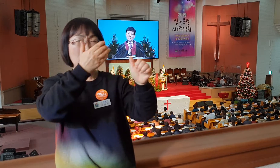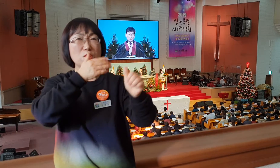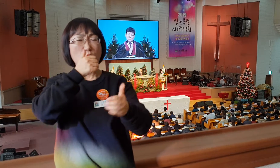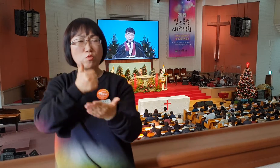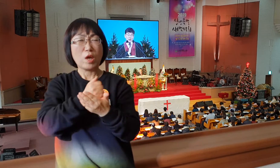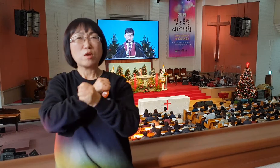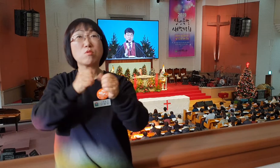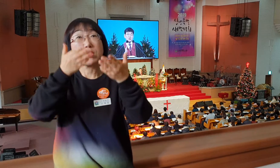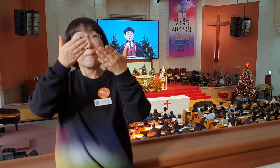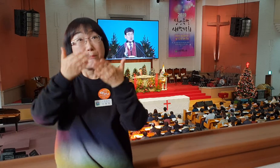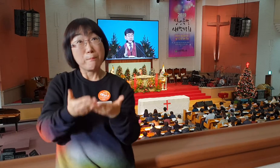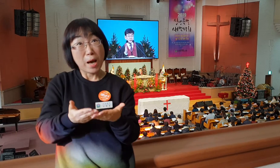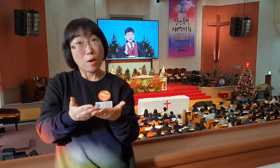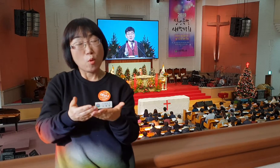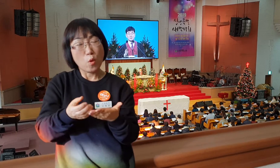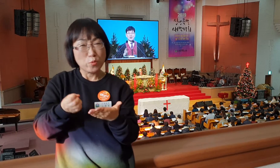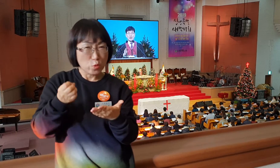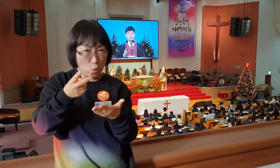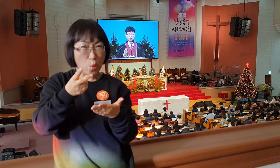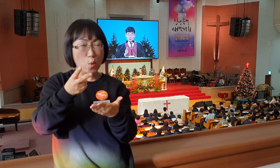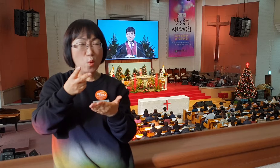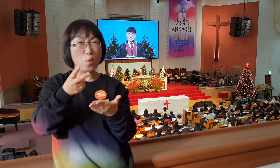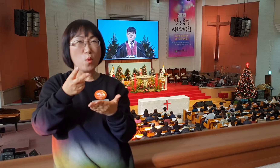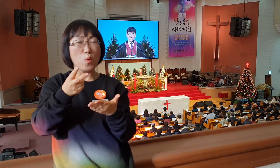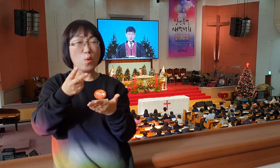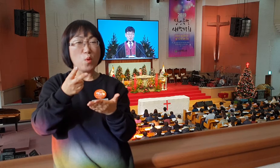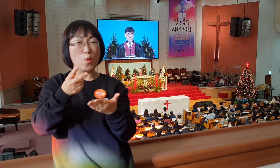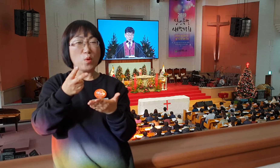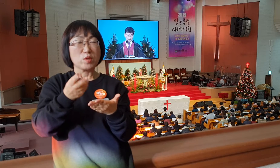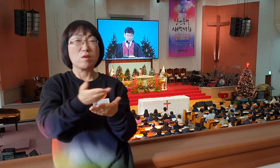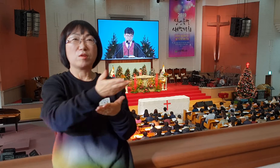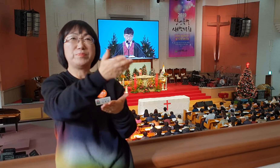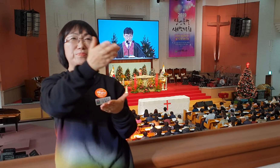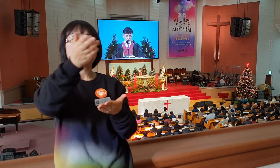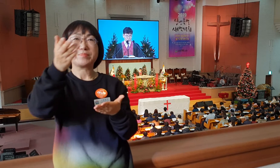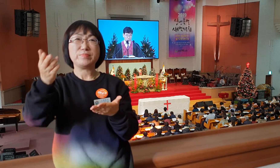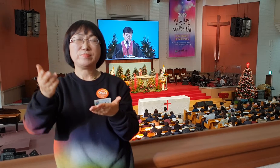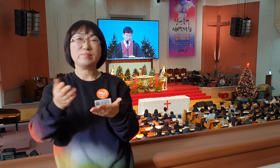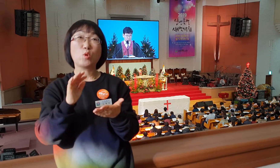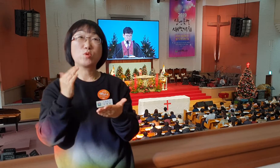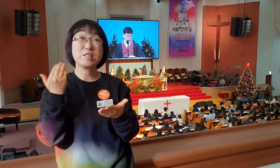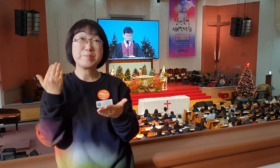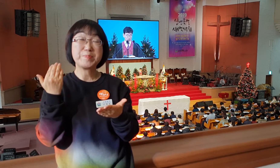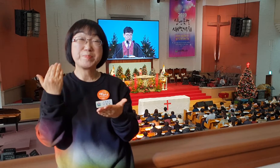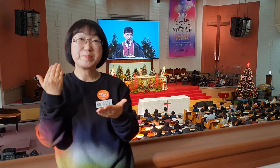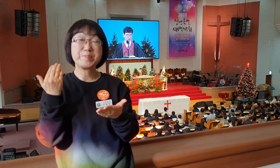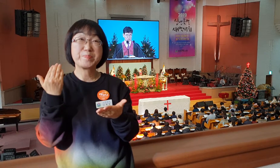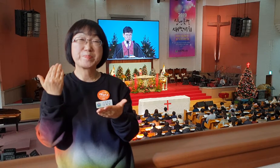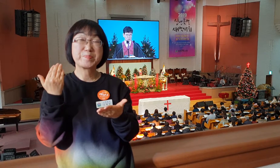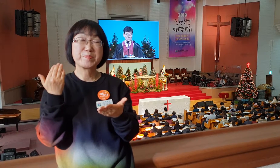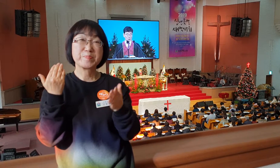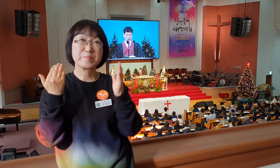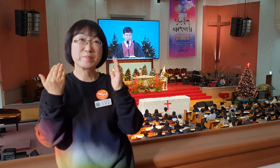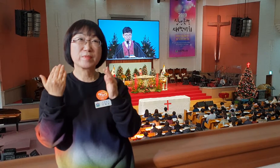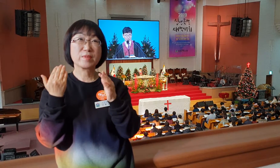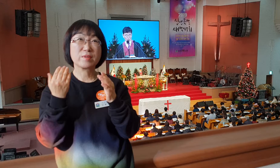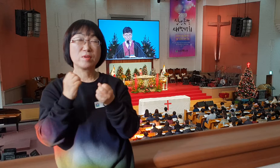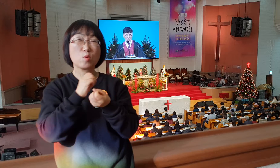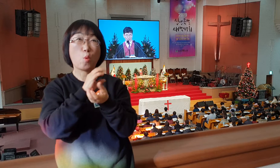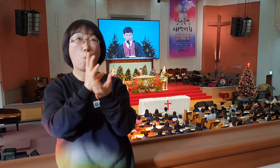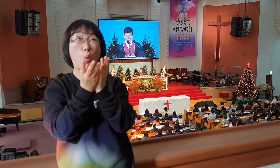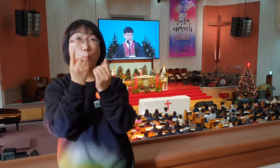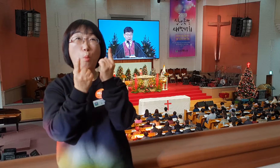죄가 용서 안 받은 것에서 끝나지 않습니다. 여러분들 요즘에 요즘도 하나요? 꽃보다 할